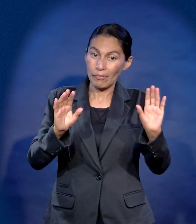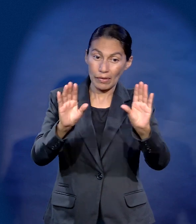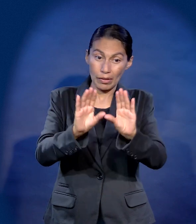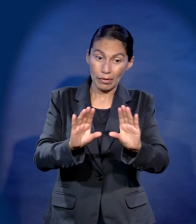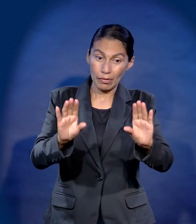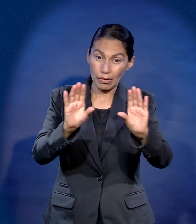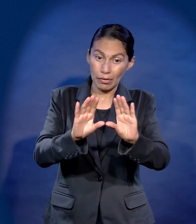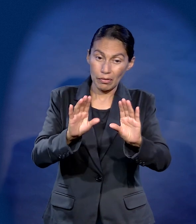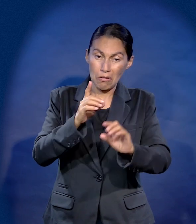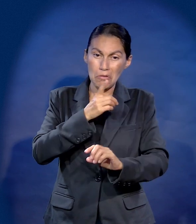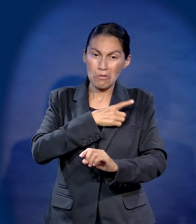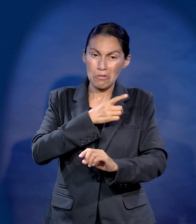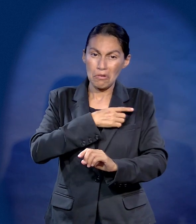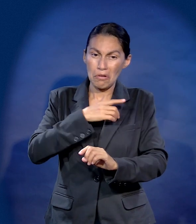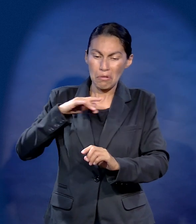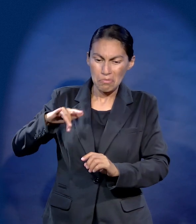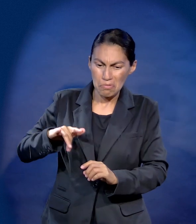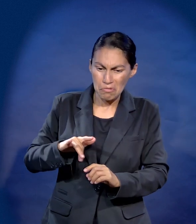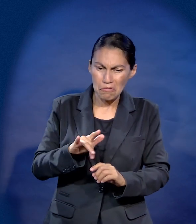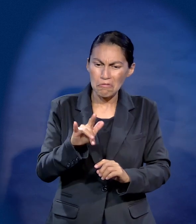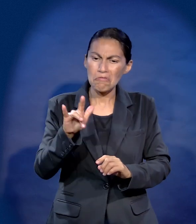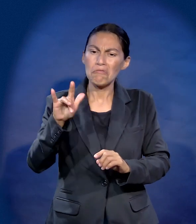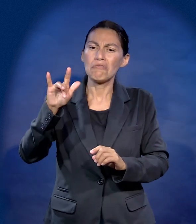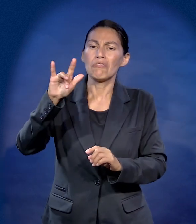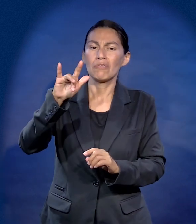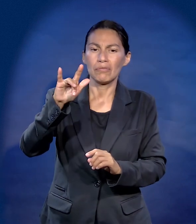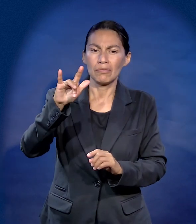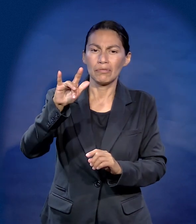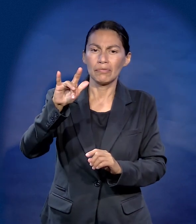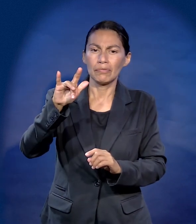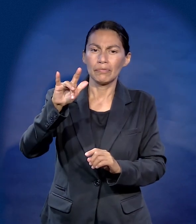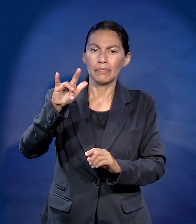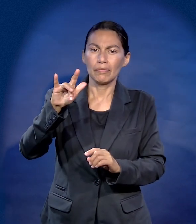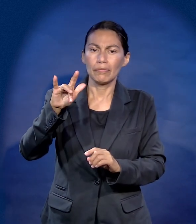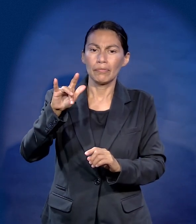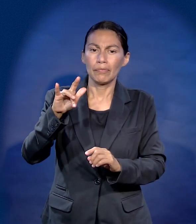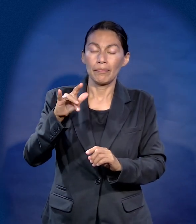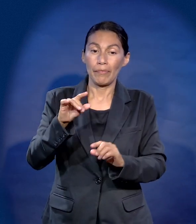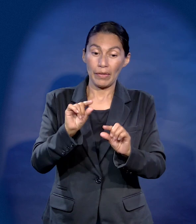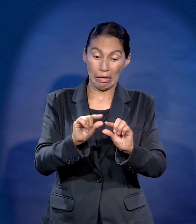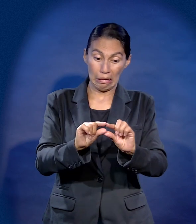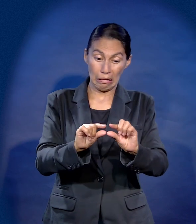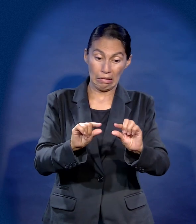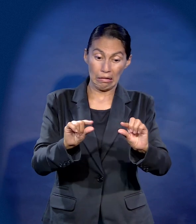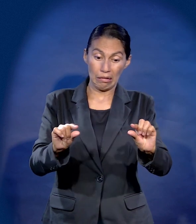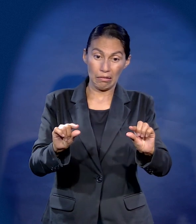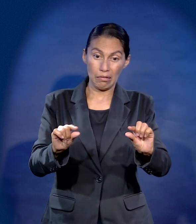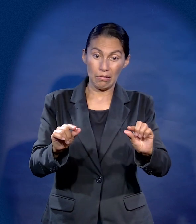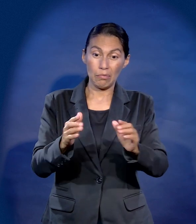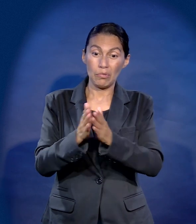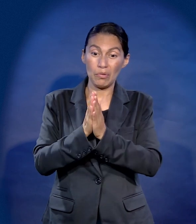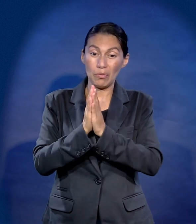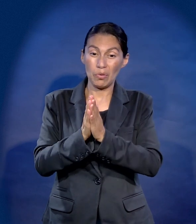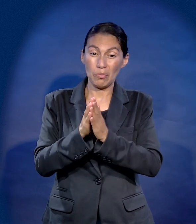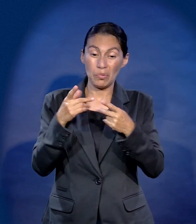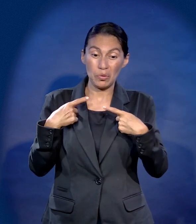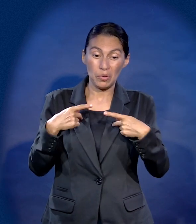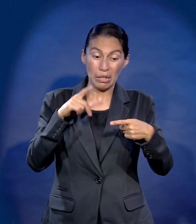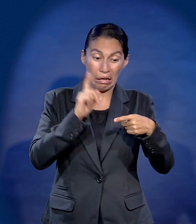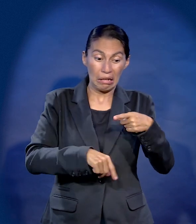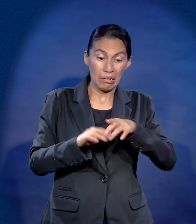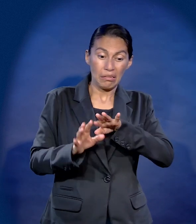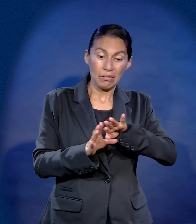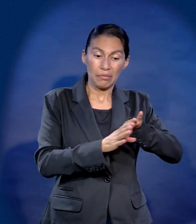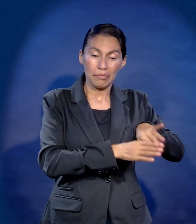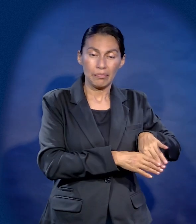Suéltenlos. La computadora sola va a retomar lo que tiene que tomar. Por favor, no lo estorben. Es lo que decían